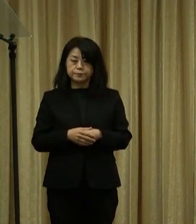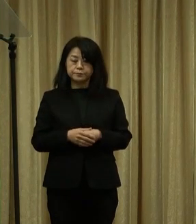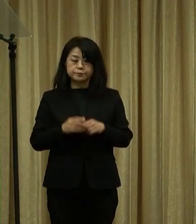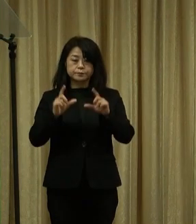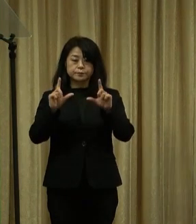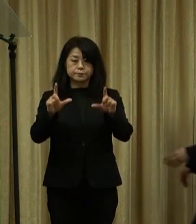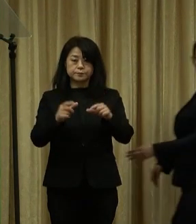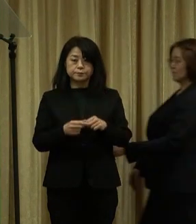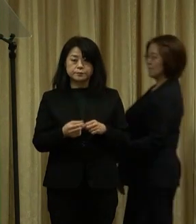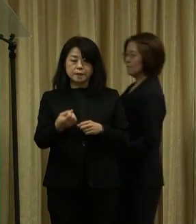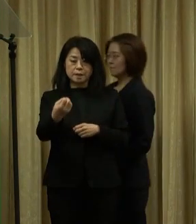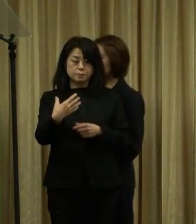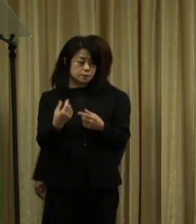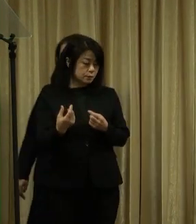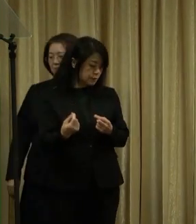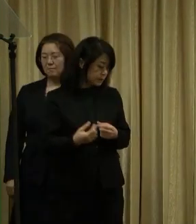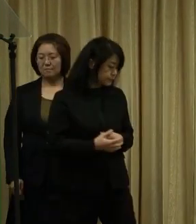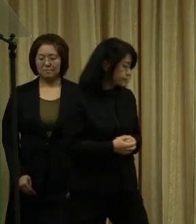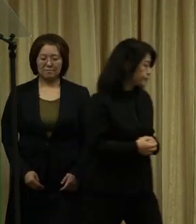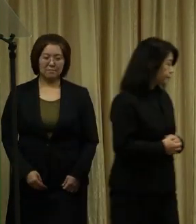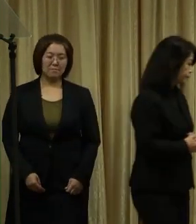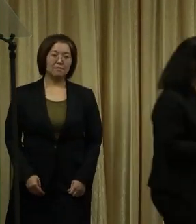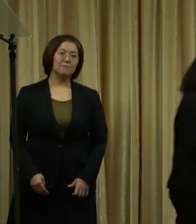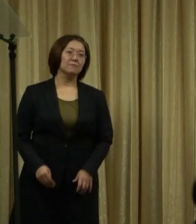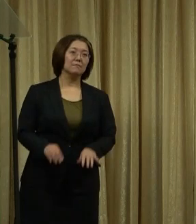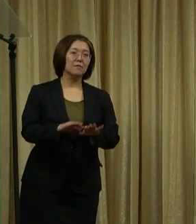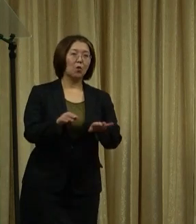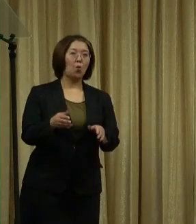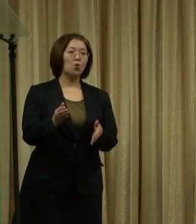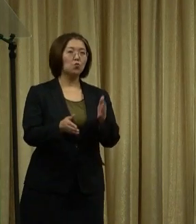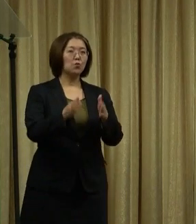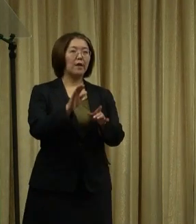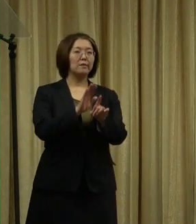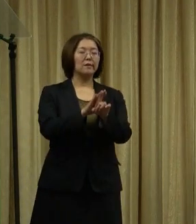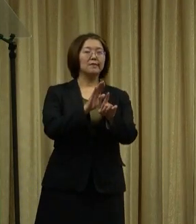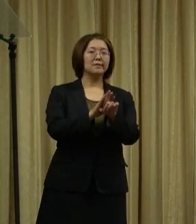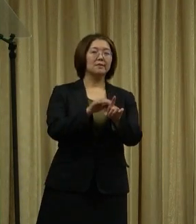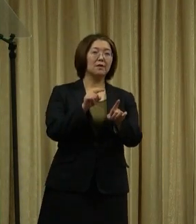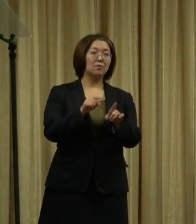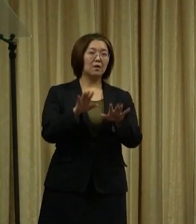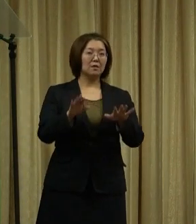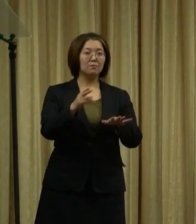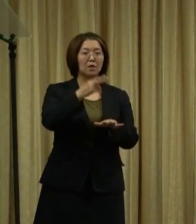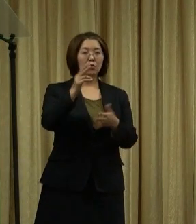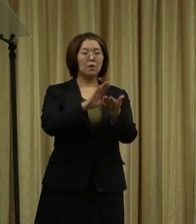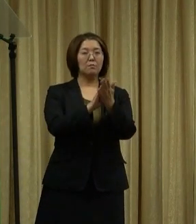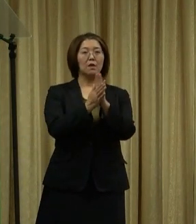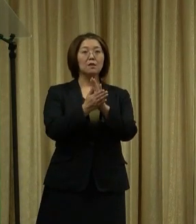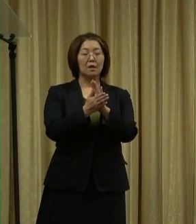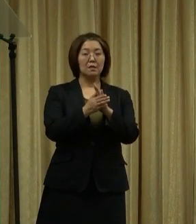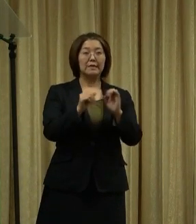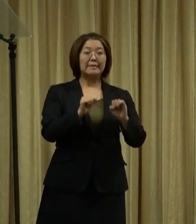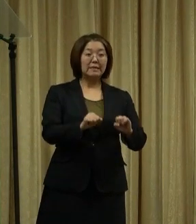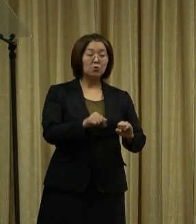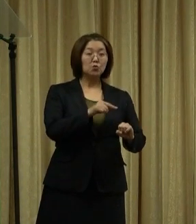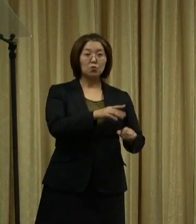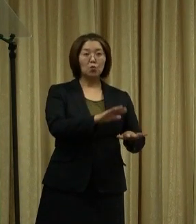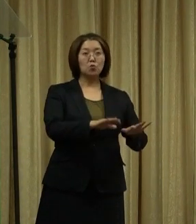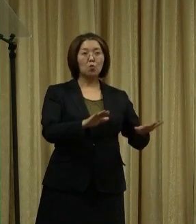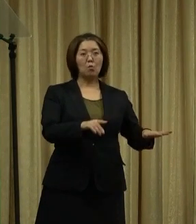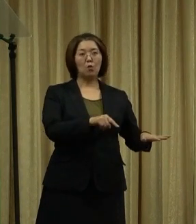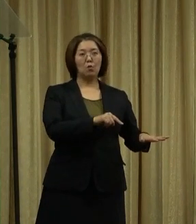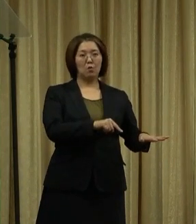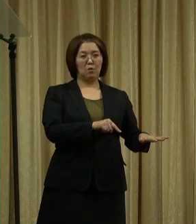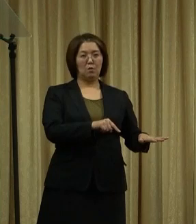はい、おっしゃる通りだと思います。子育て支援はですね、これは今富山県にいる子どもたち、あるいは